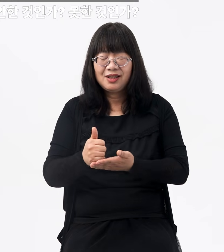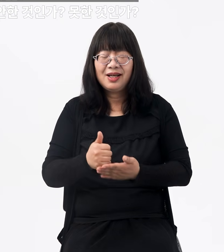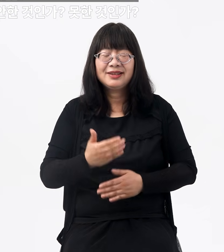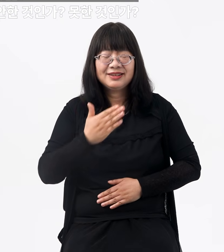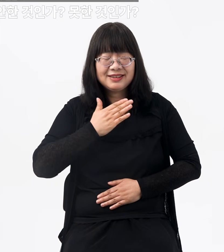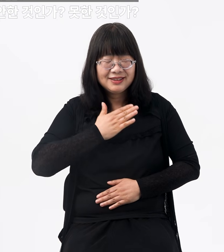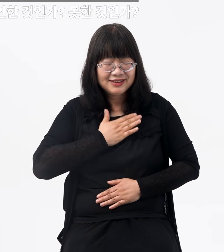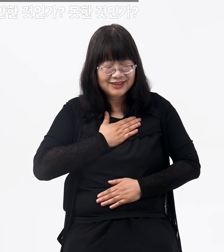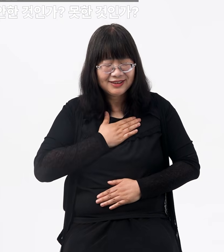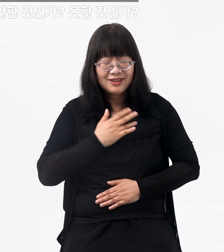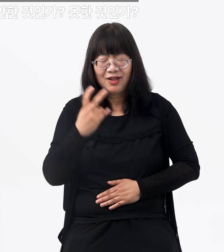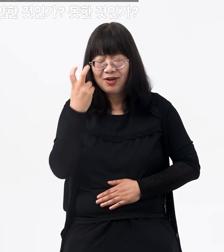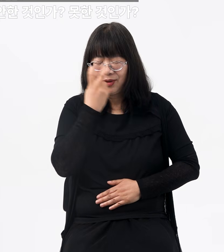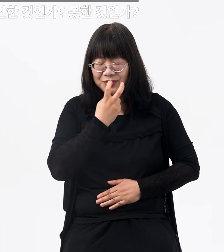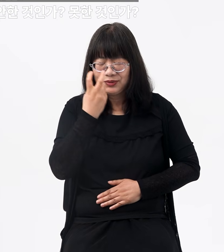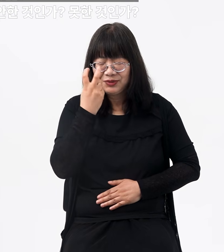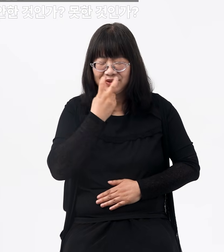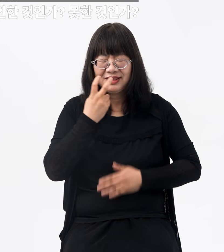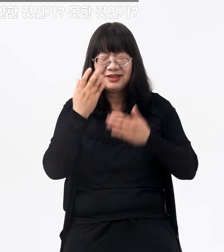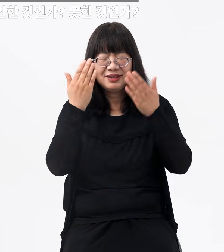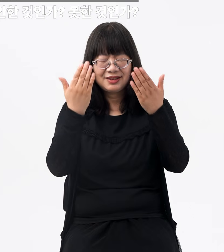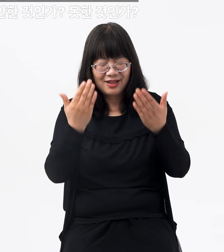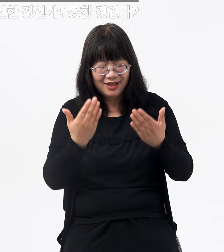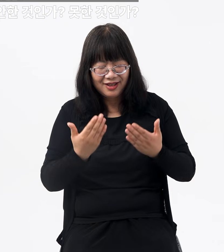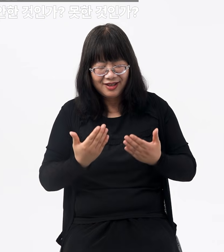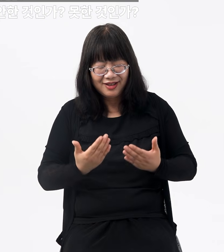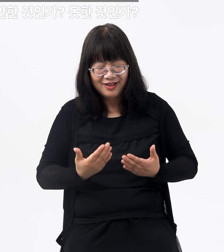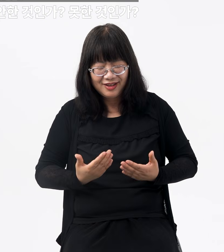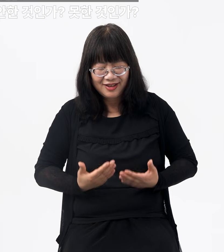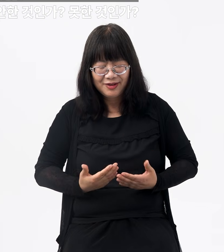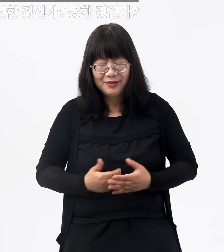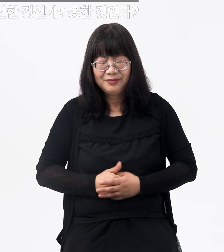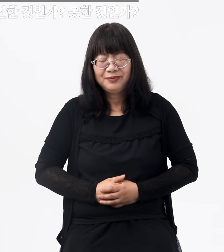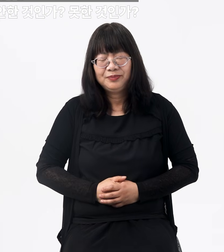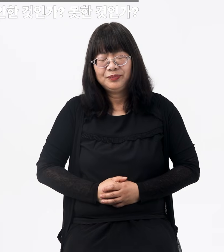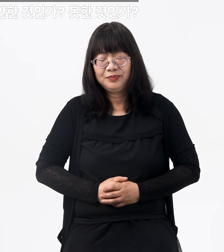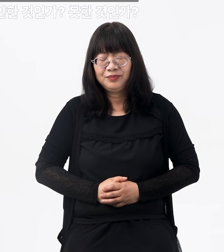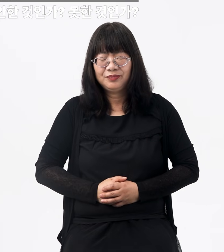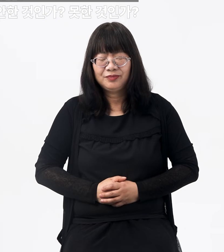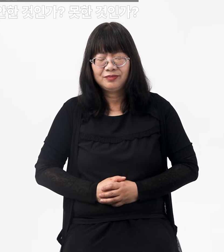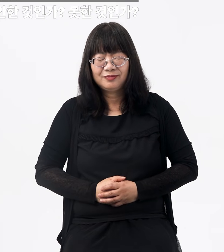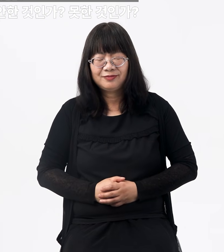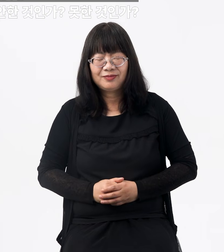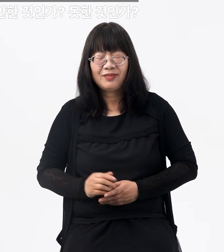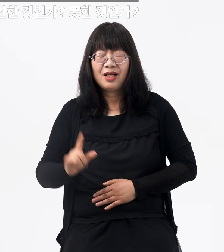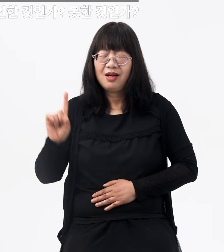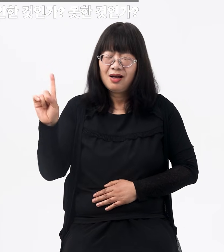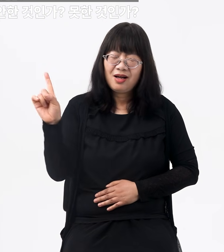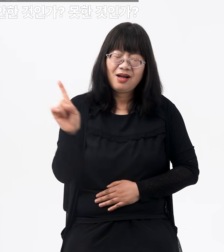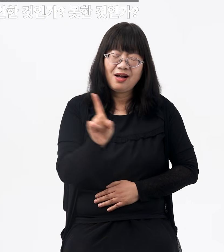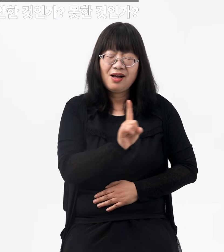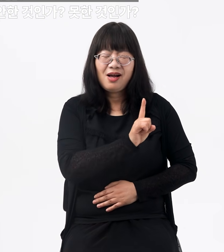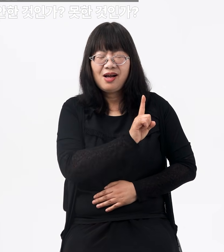주님 나를 지켜주시네. 아무것도 두려워 말라.